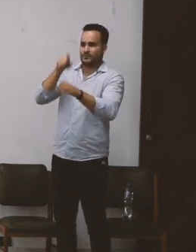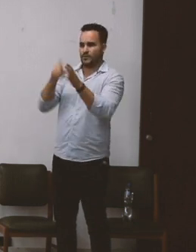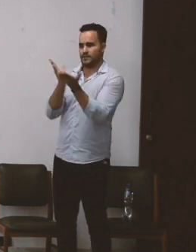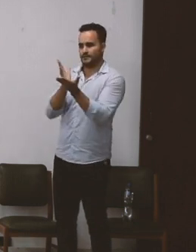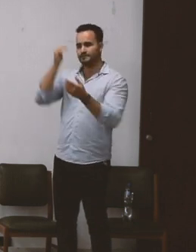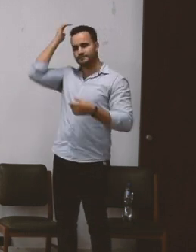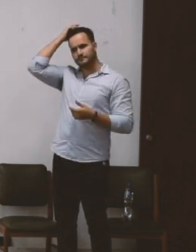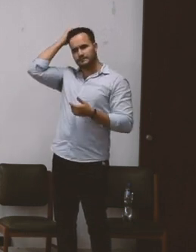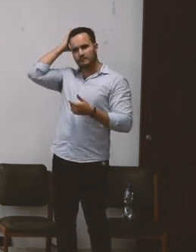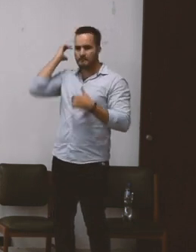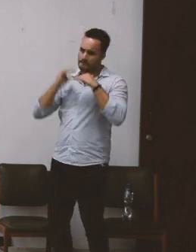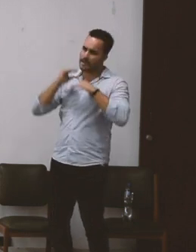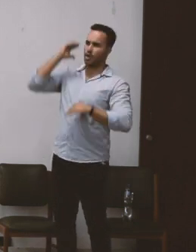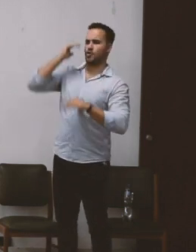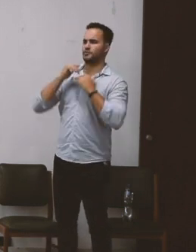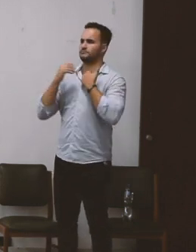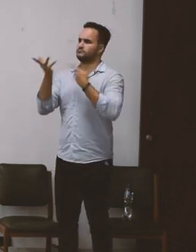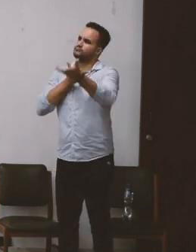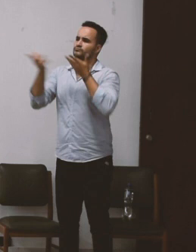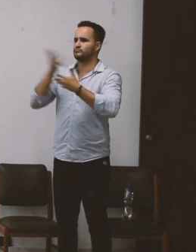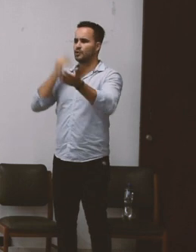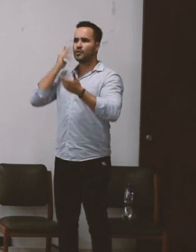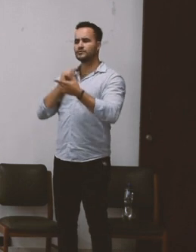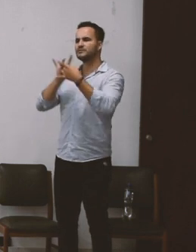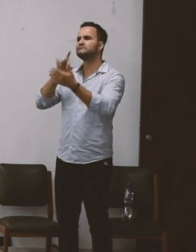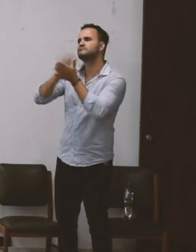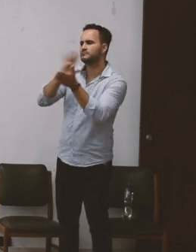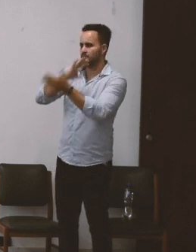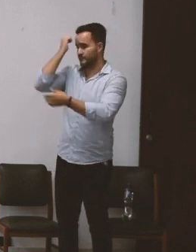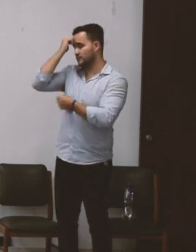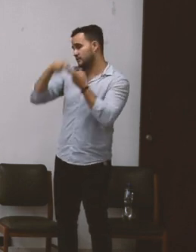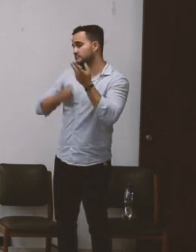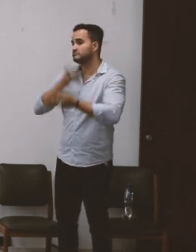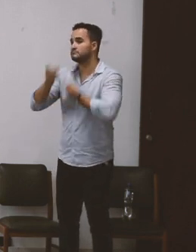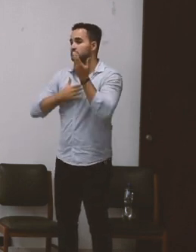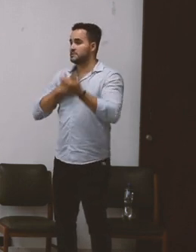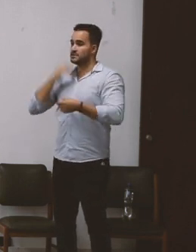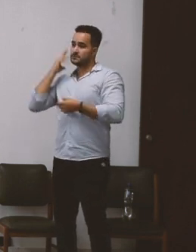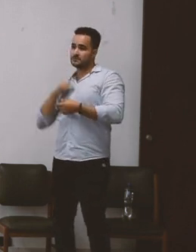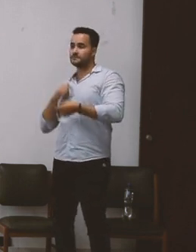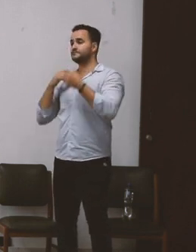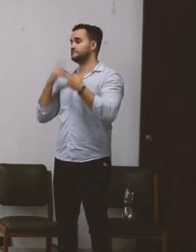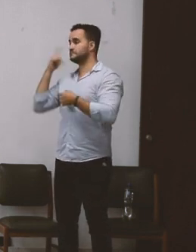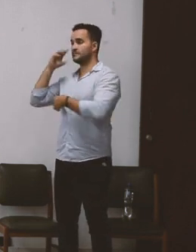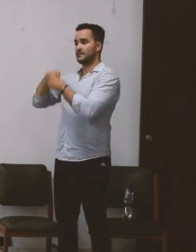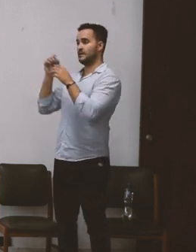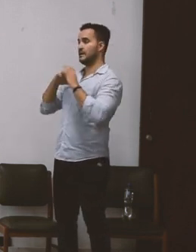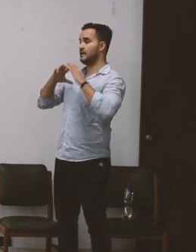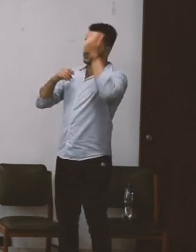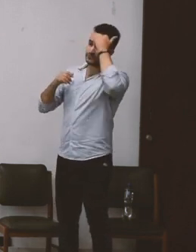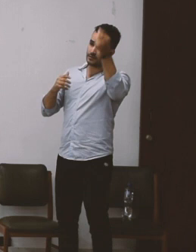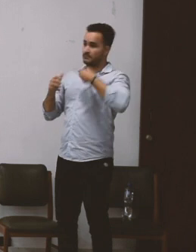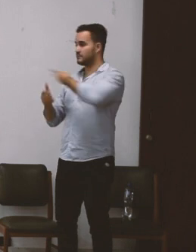involucra con sus maestras y compañeros. Habla de su cotidianidad, de las cosas que hace en el aula con la Miss Naye, de las actividades que